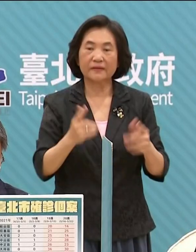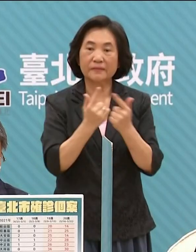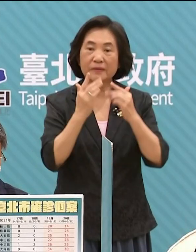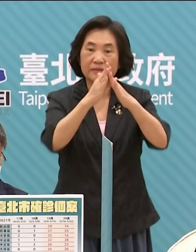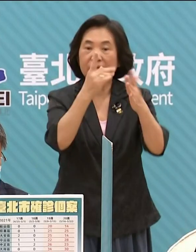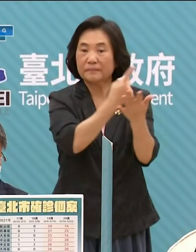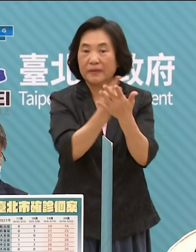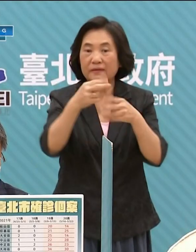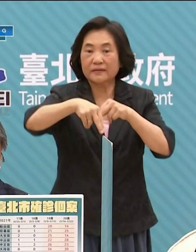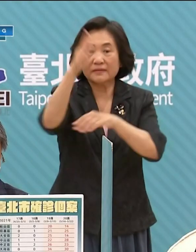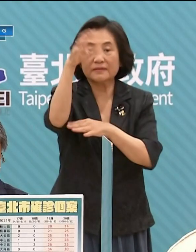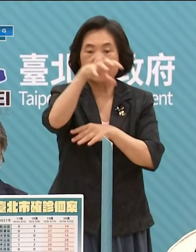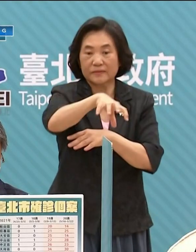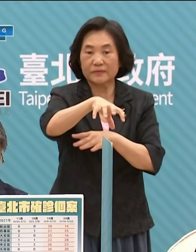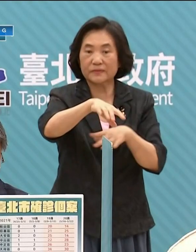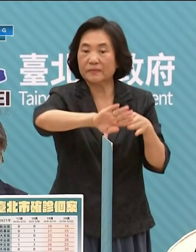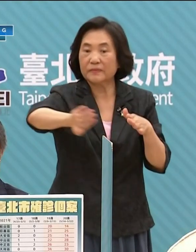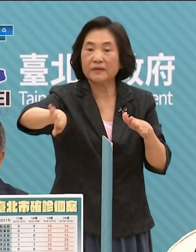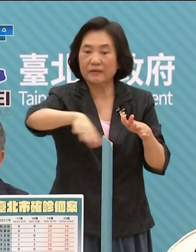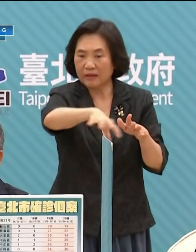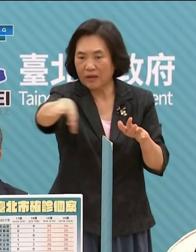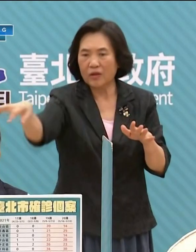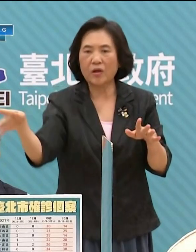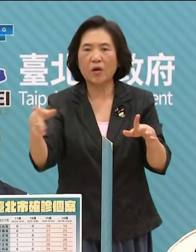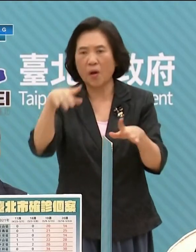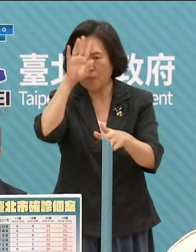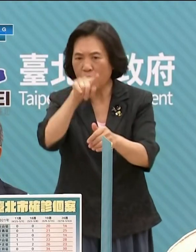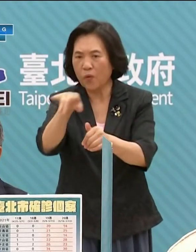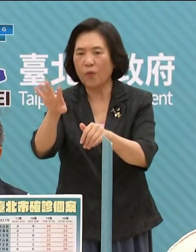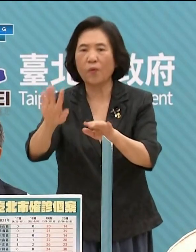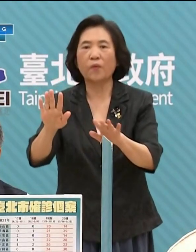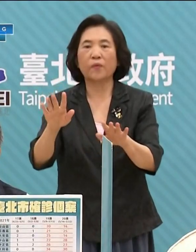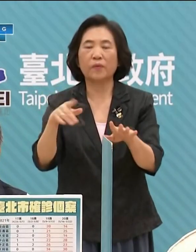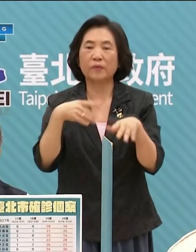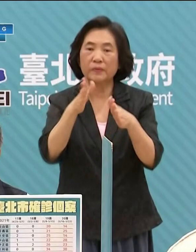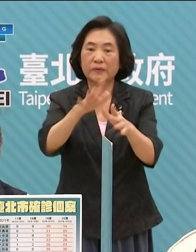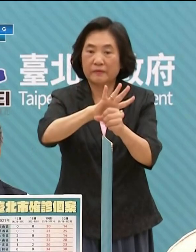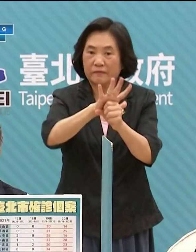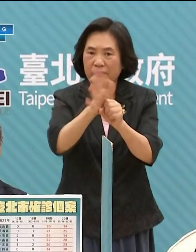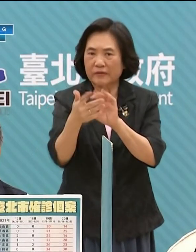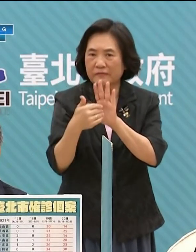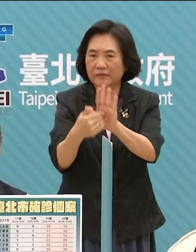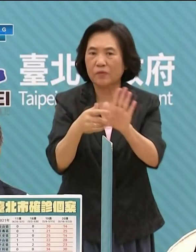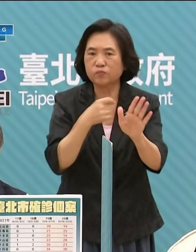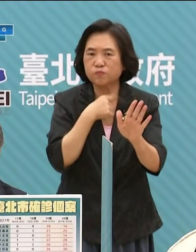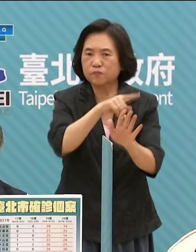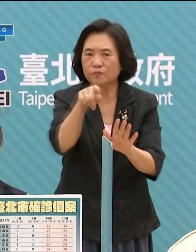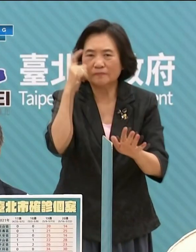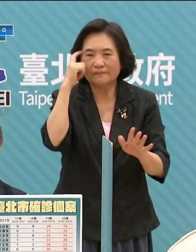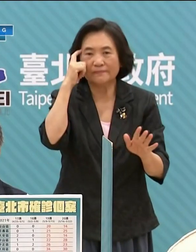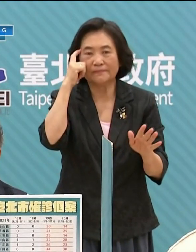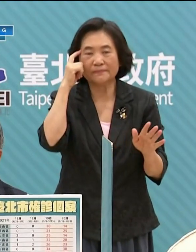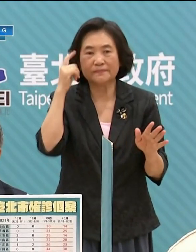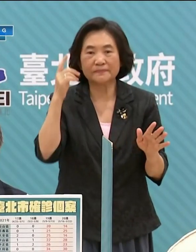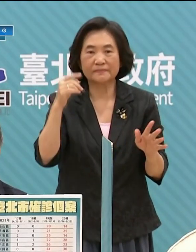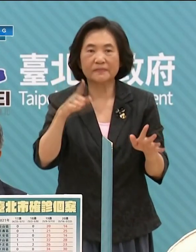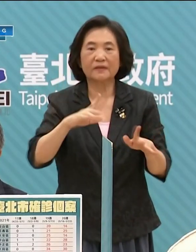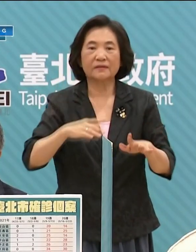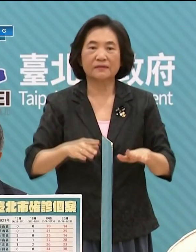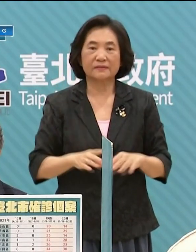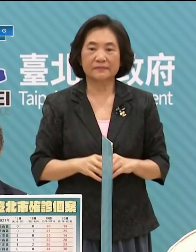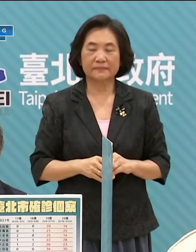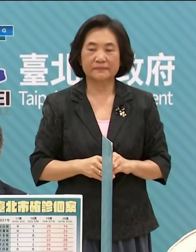台北市所有其他11个行政区也都有案例，所以现在对整个防疫的概念，你要当作说它随